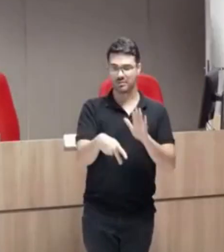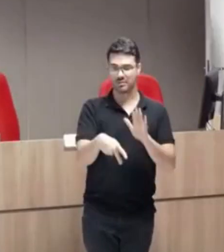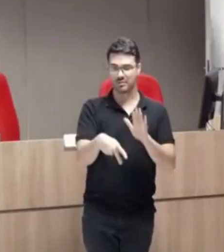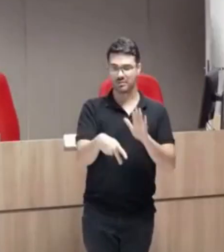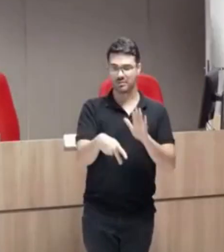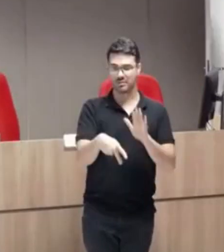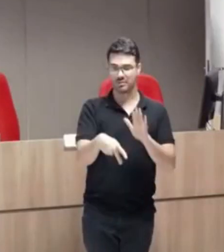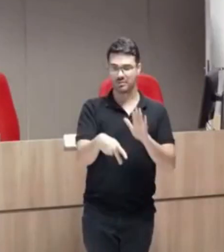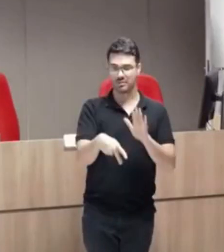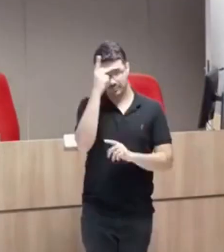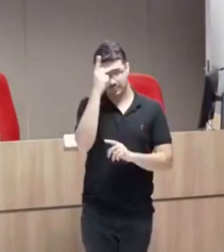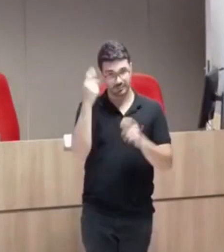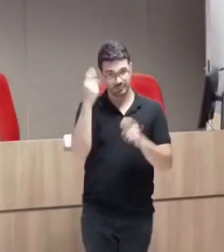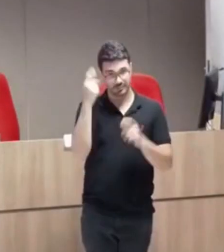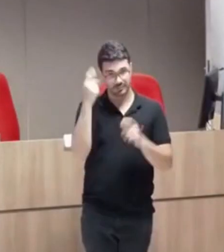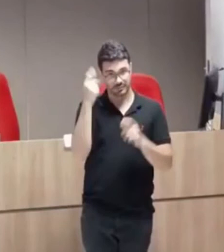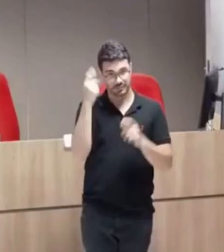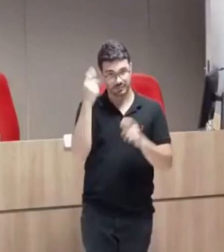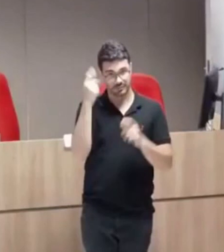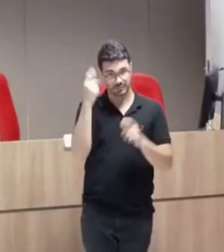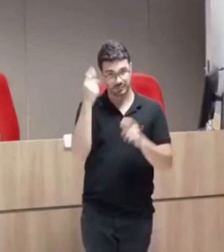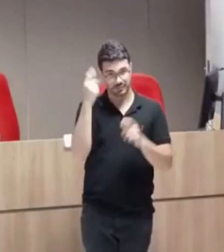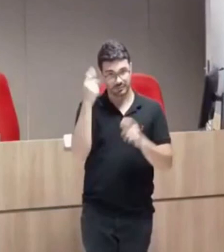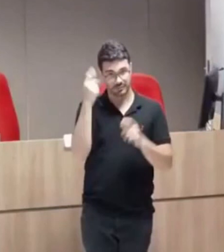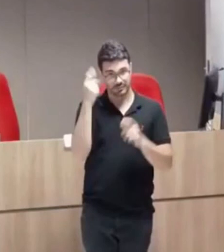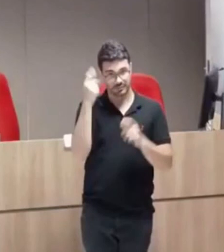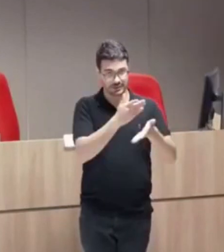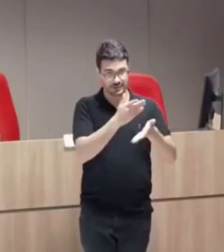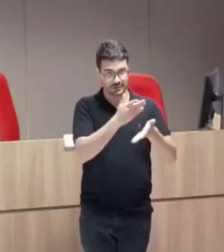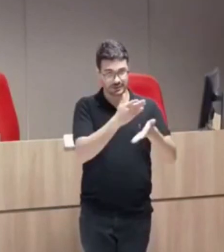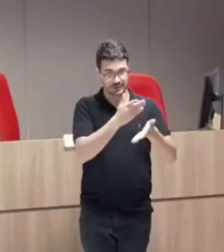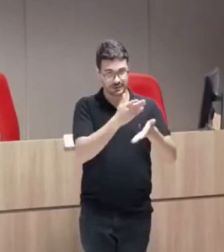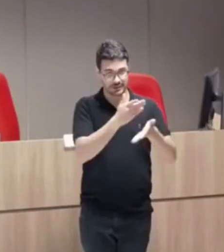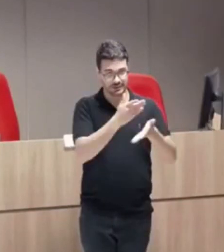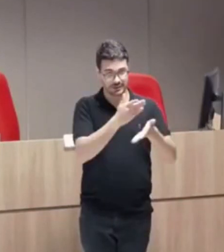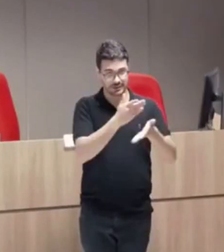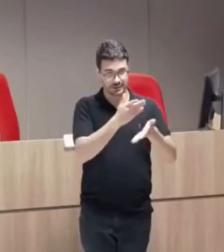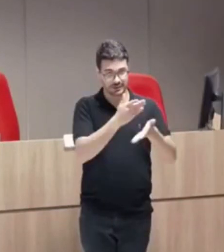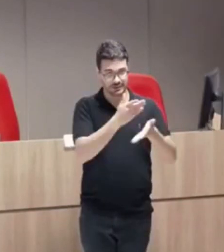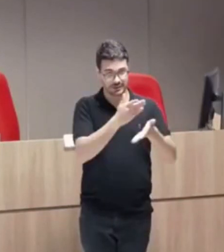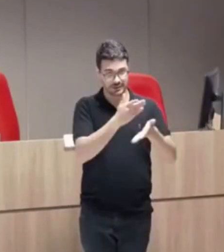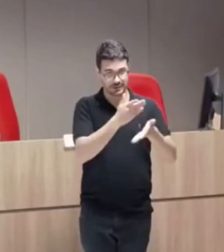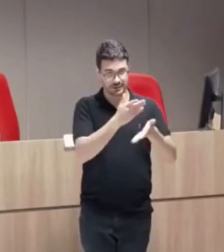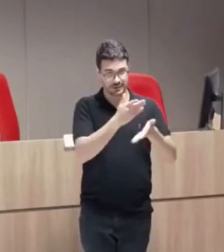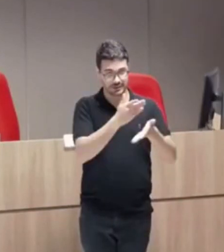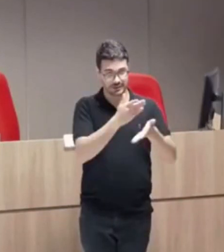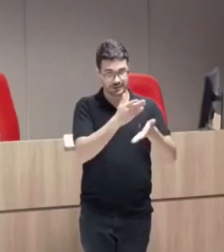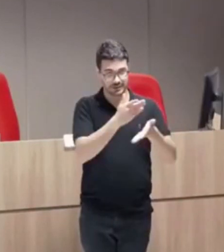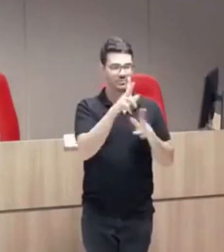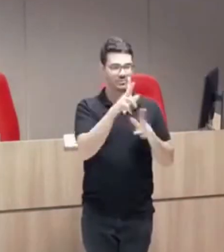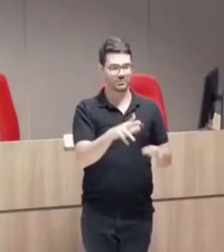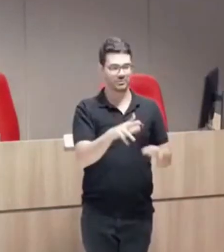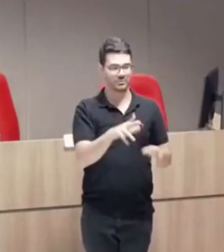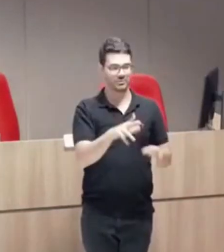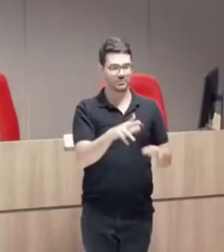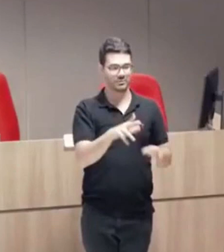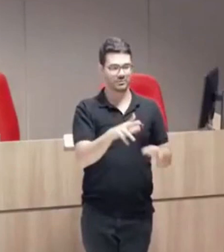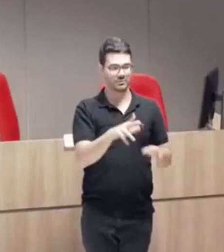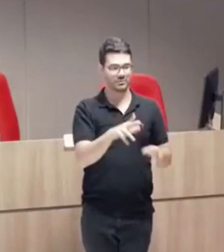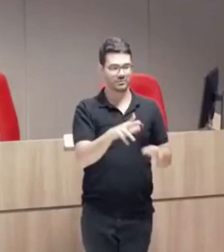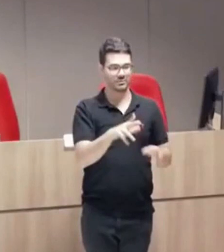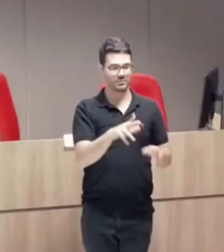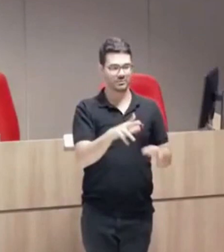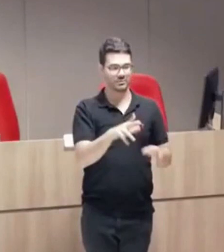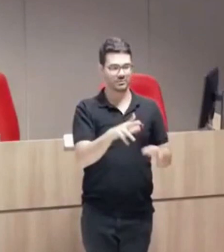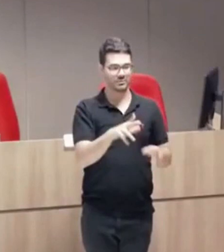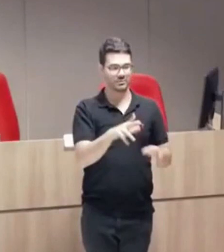as pessoas sejam tratadas nas suas crises no hospital geral. E o hospital geral tem a condição de poder